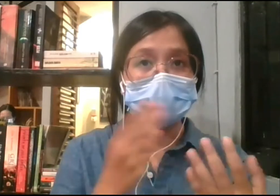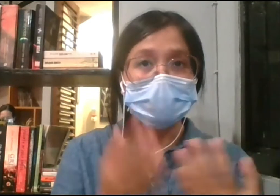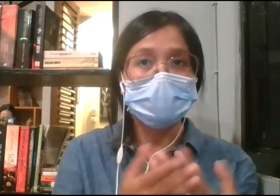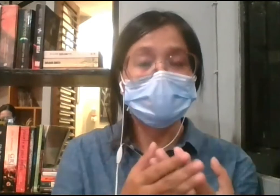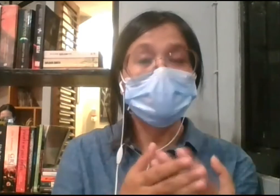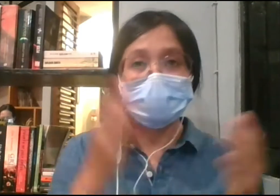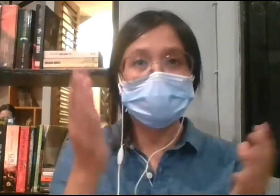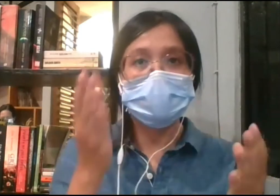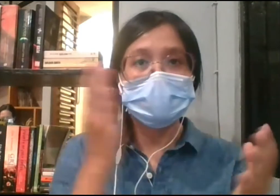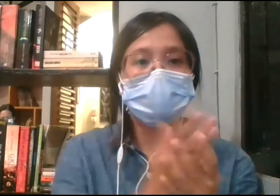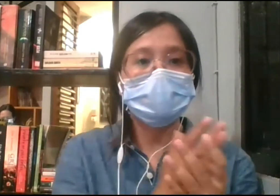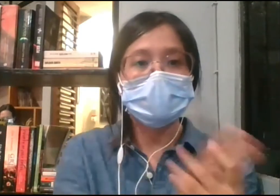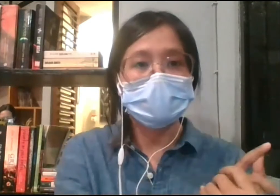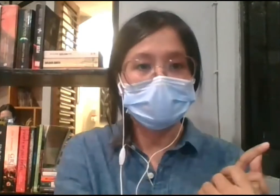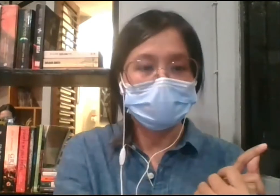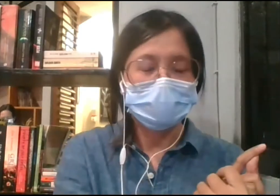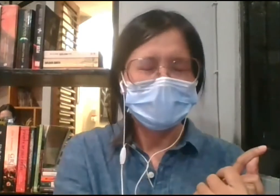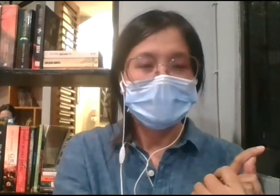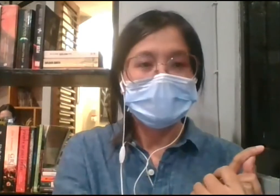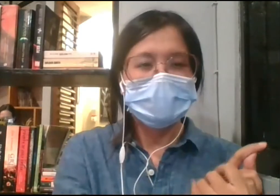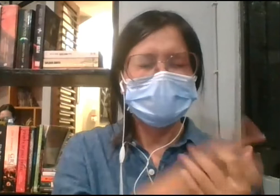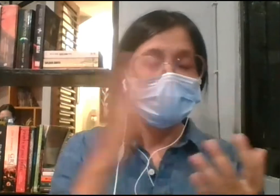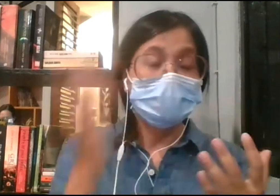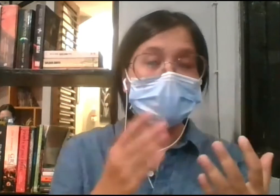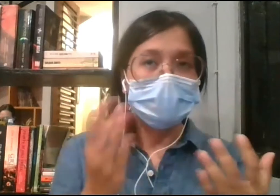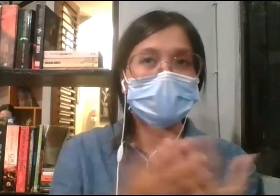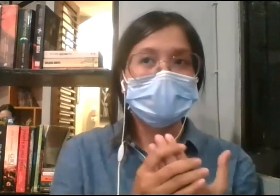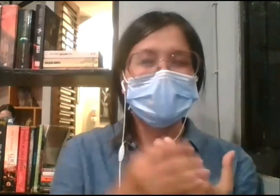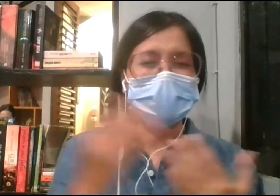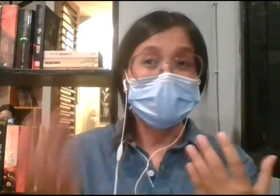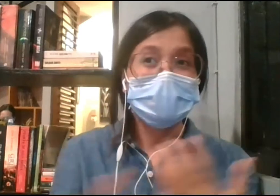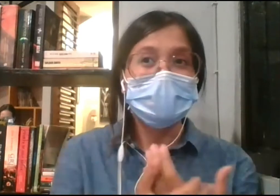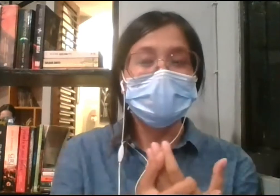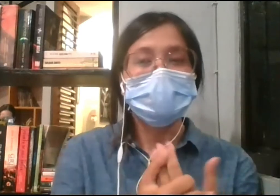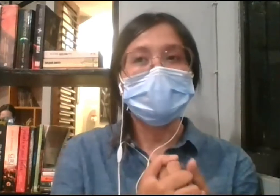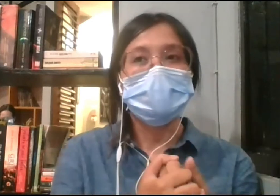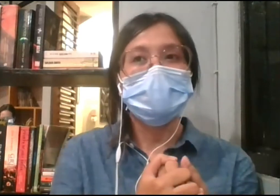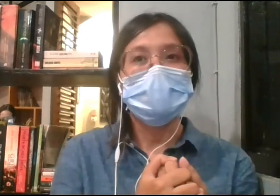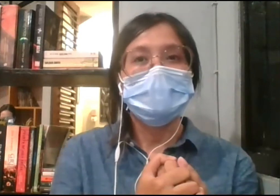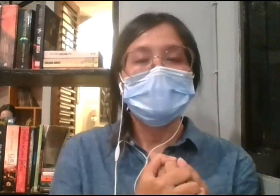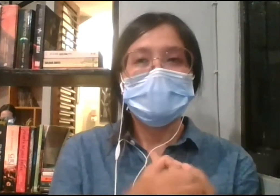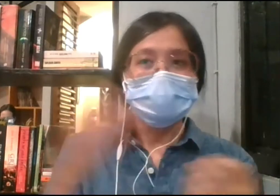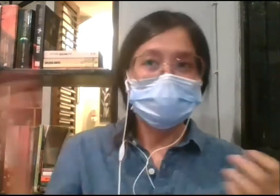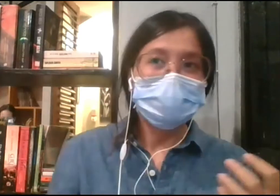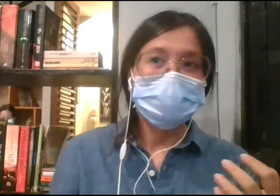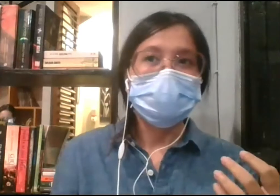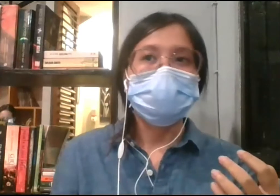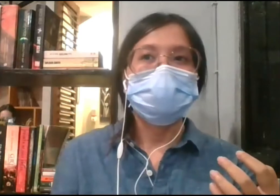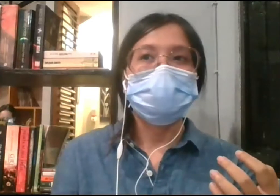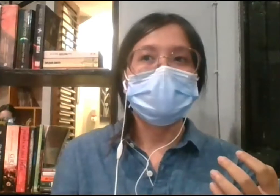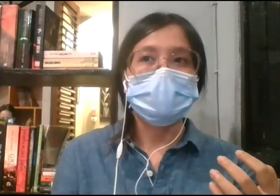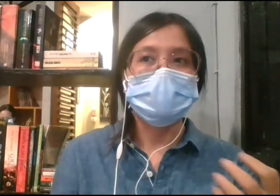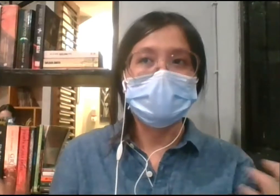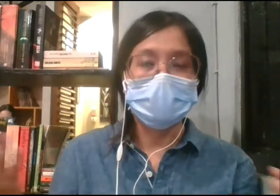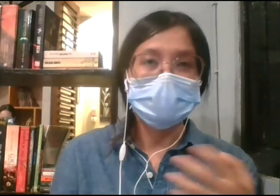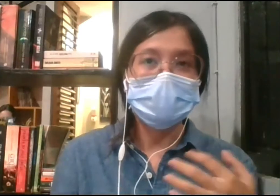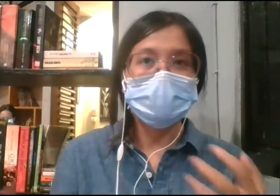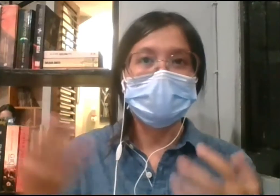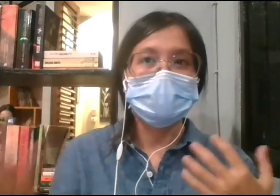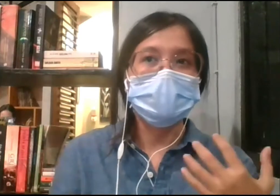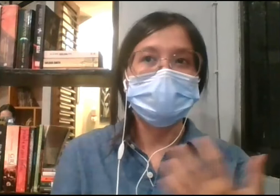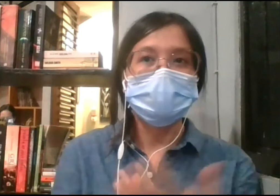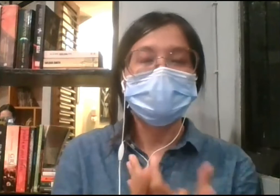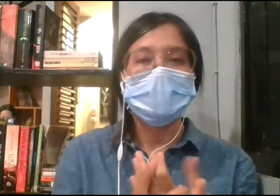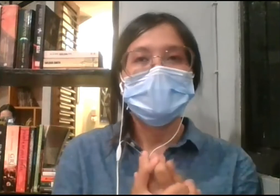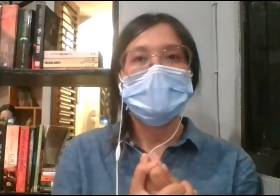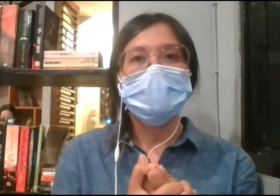memadai atau tidak, ya fokus ke situ saja gitu. Jangan kemudian melebar kemana-mana, misalnya kasus persidangannya